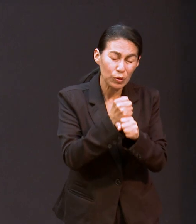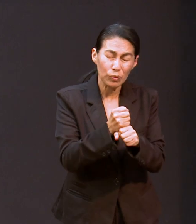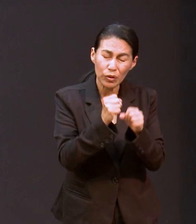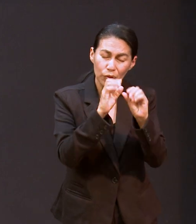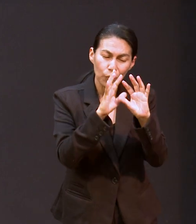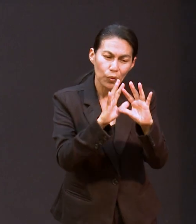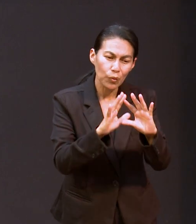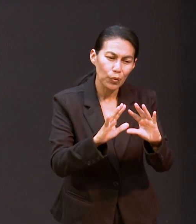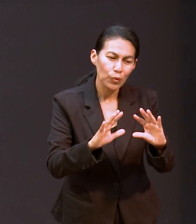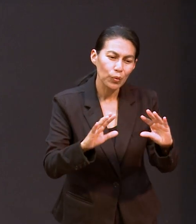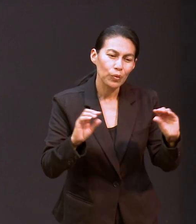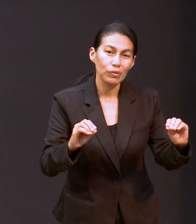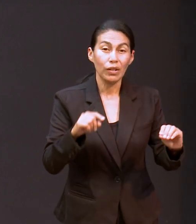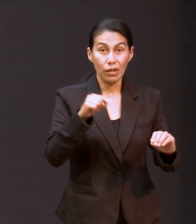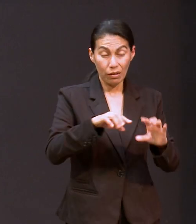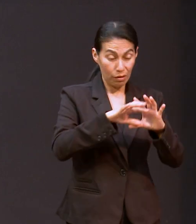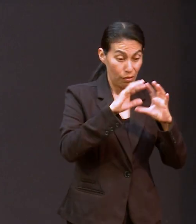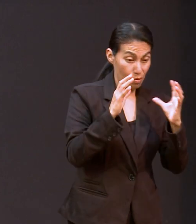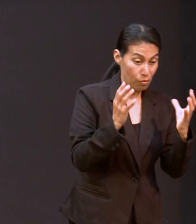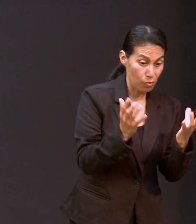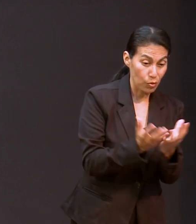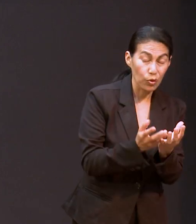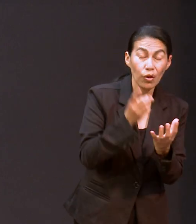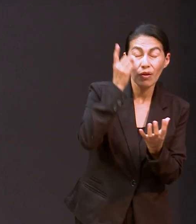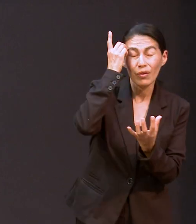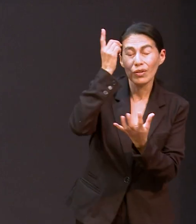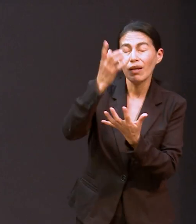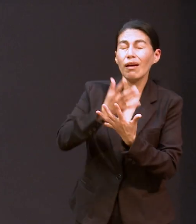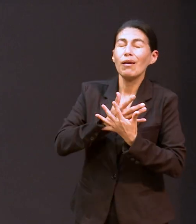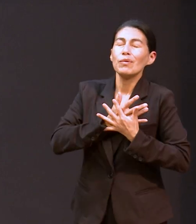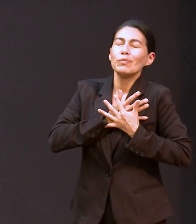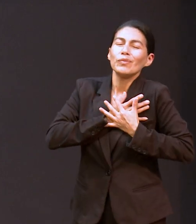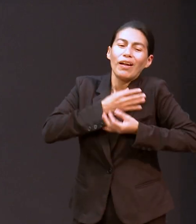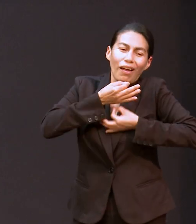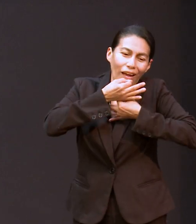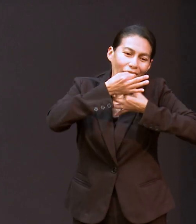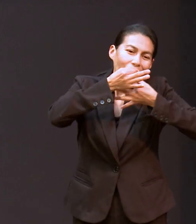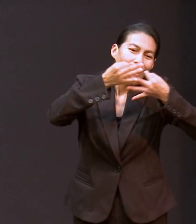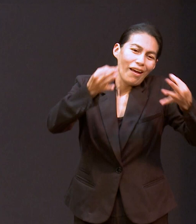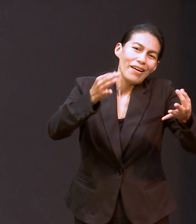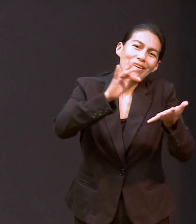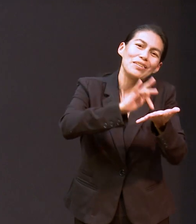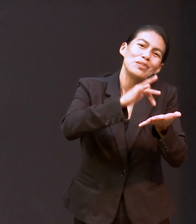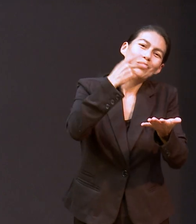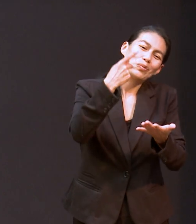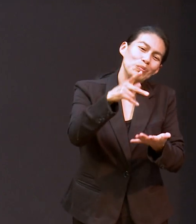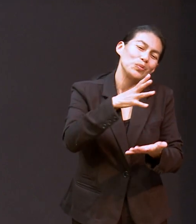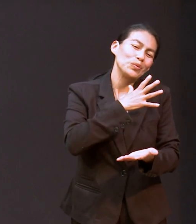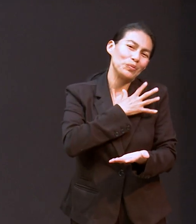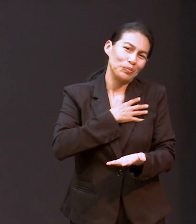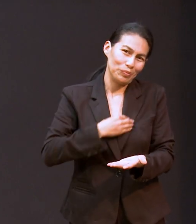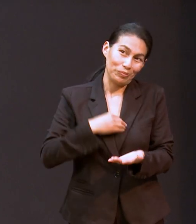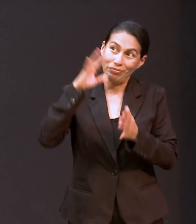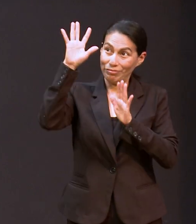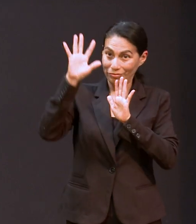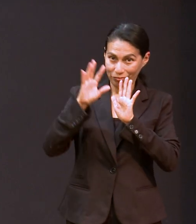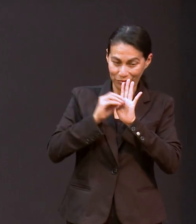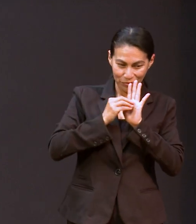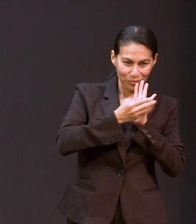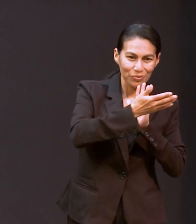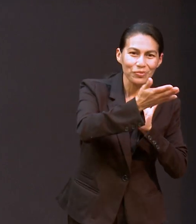el sufrimiento en el mundo Dios proclama su infinito amor a través de sus hijos